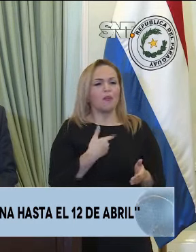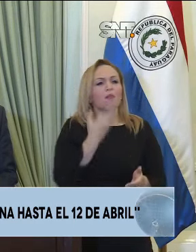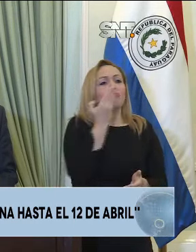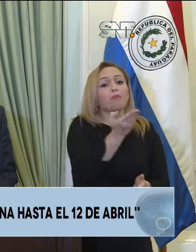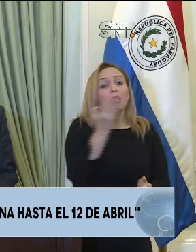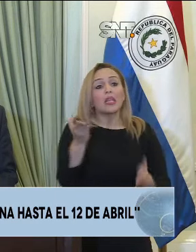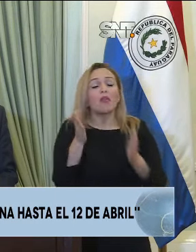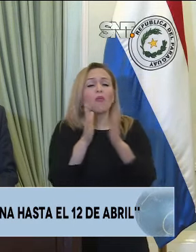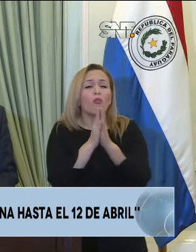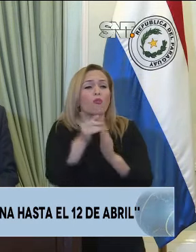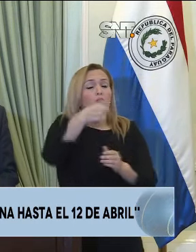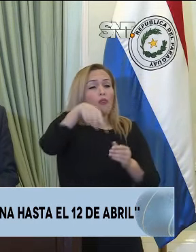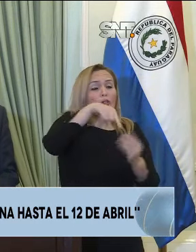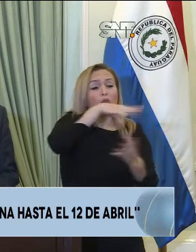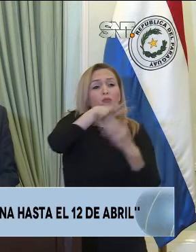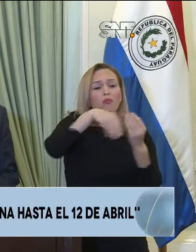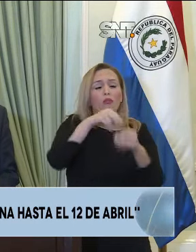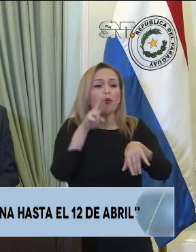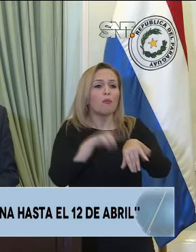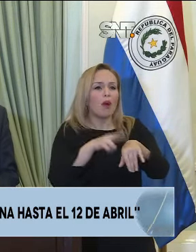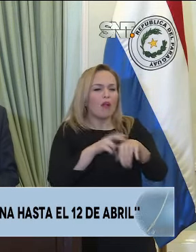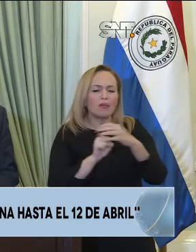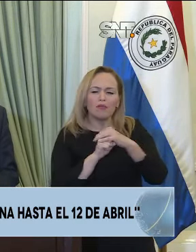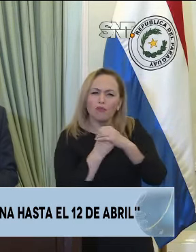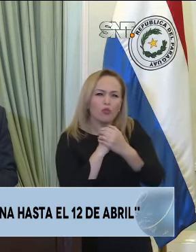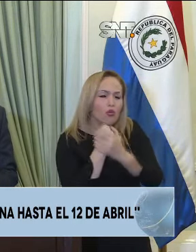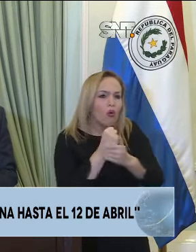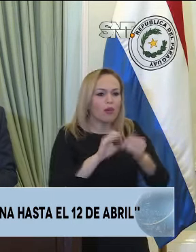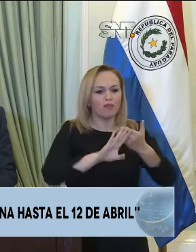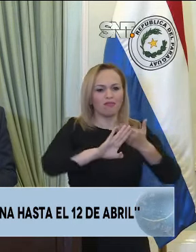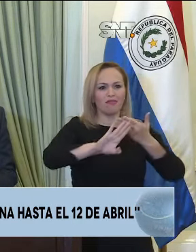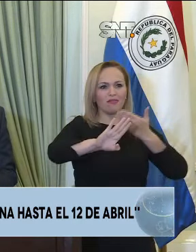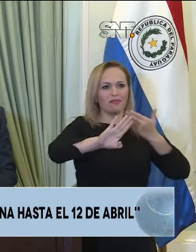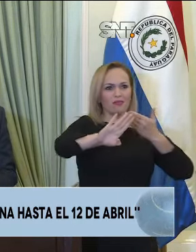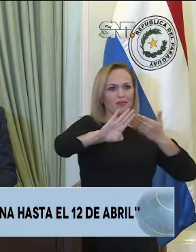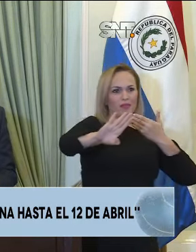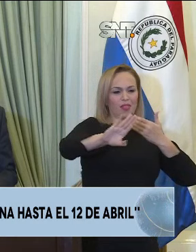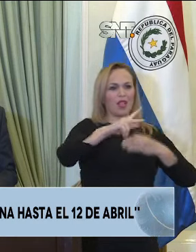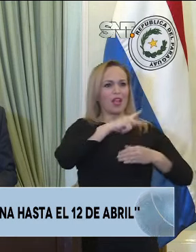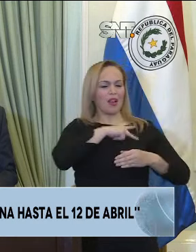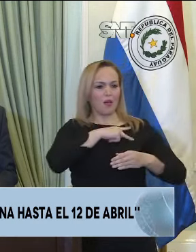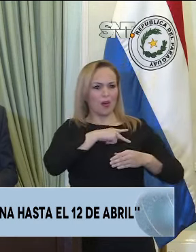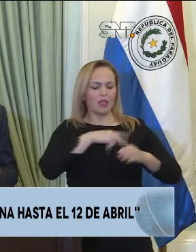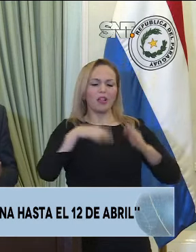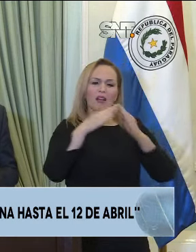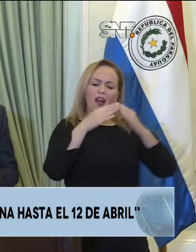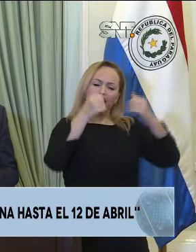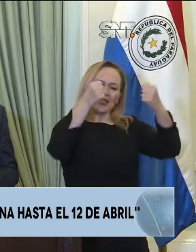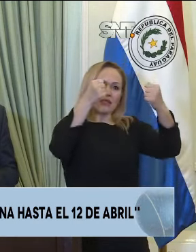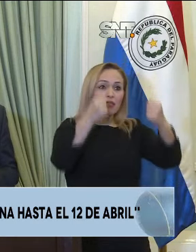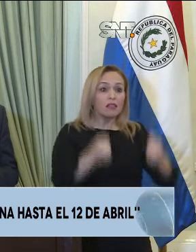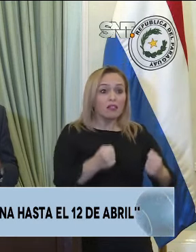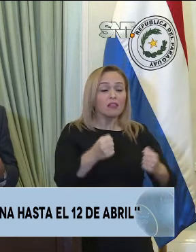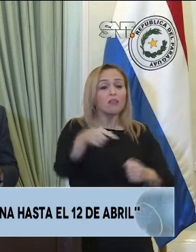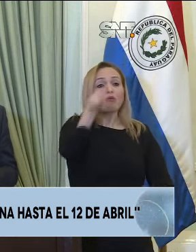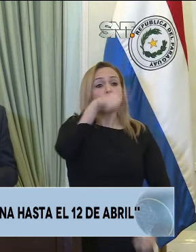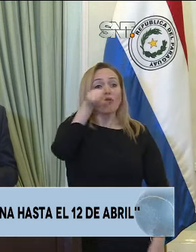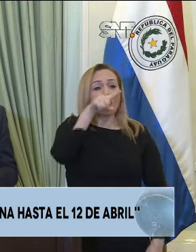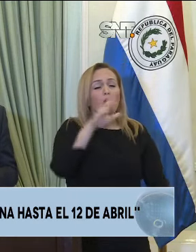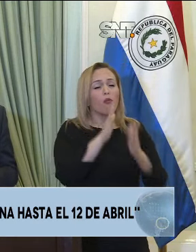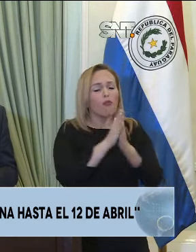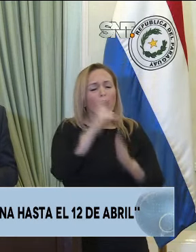ciudadanía a seguir con los esfuerzos que estamos haciendo en términos del distanciamiento social y el aislamiento. Recuerden que